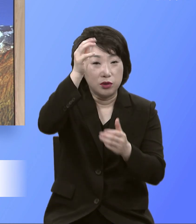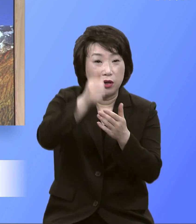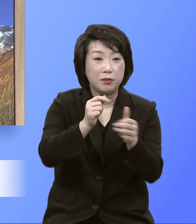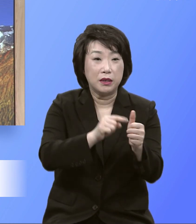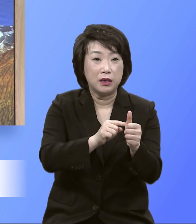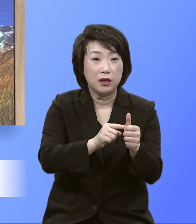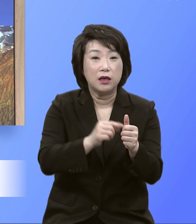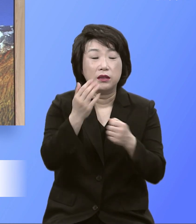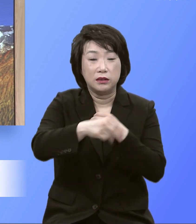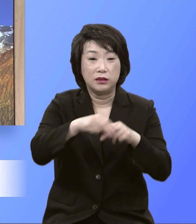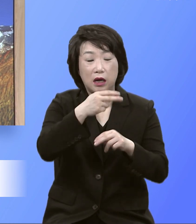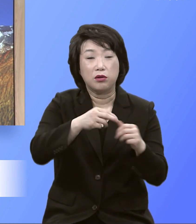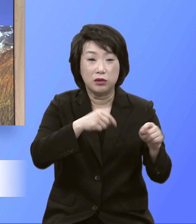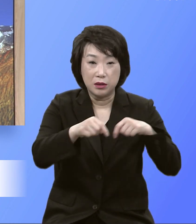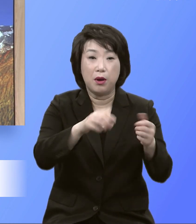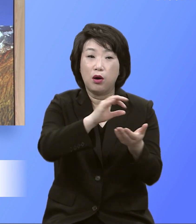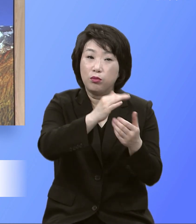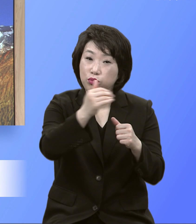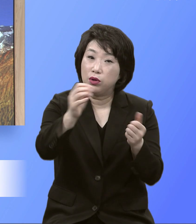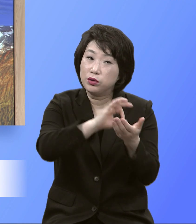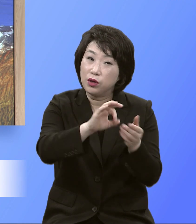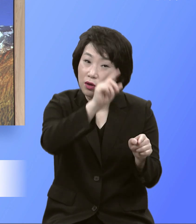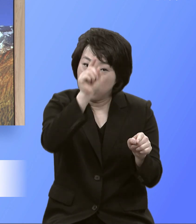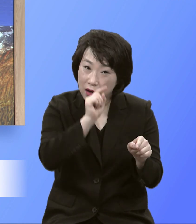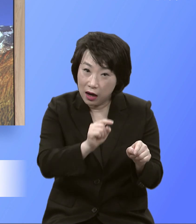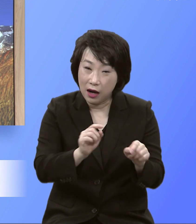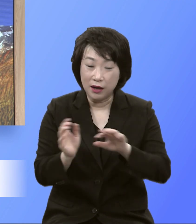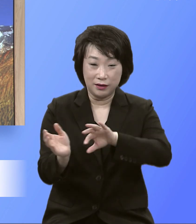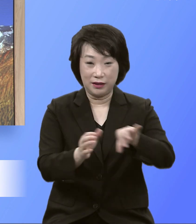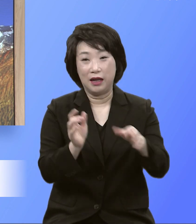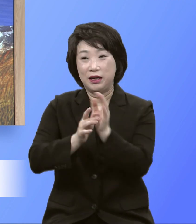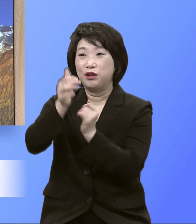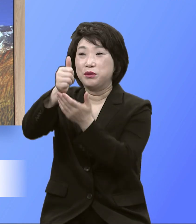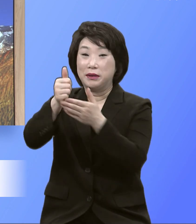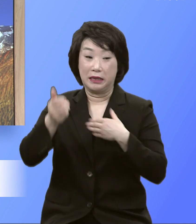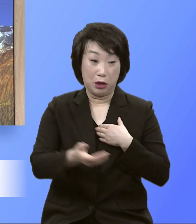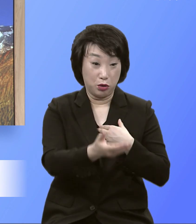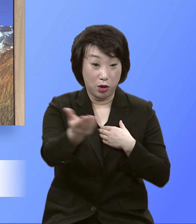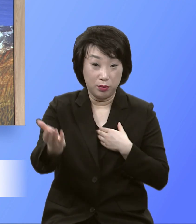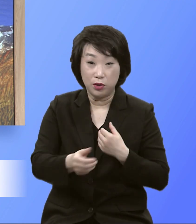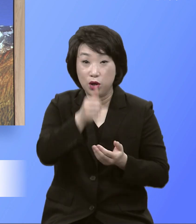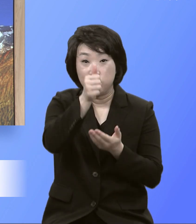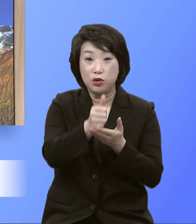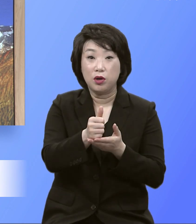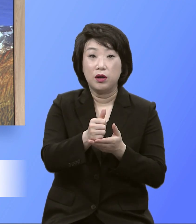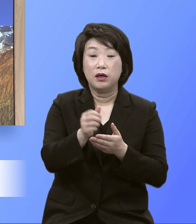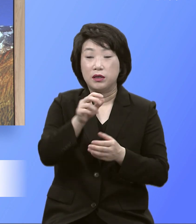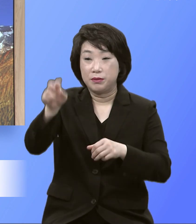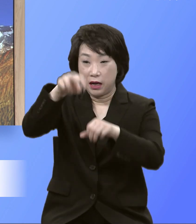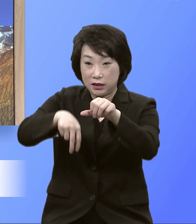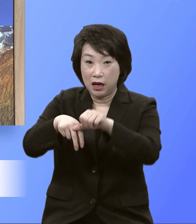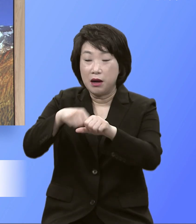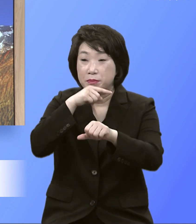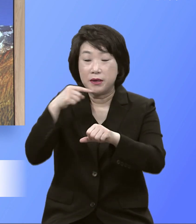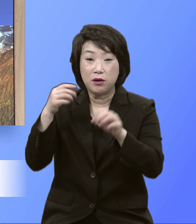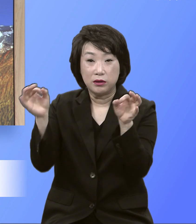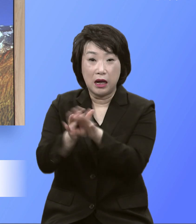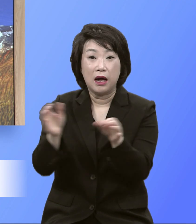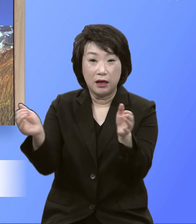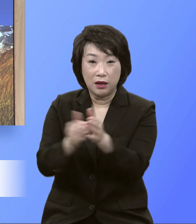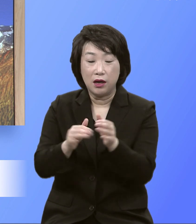은사로 지배하고 쓰셨나? 그러나 예수님은 나와 여러분의 죄를 십자가의 피로